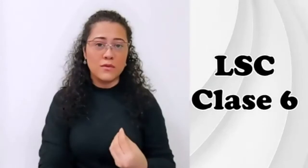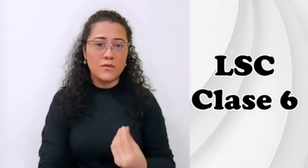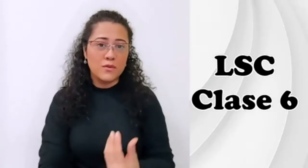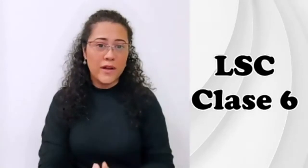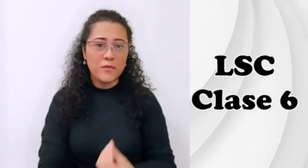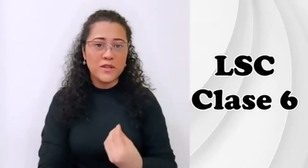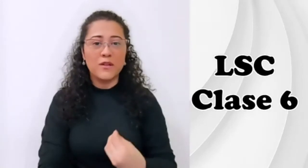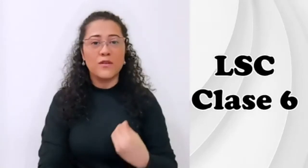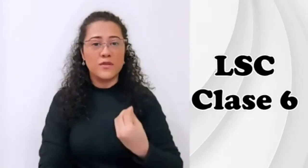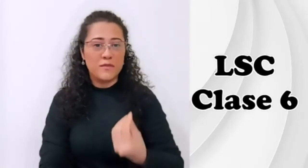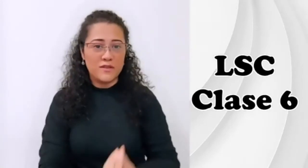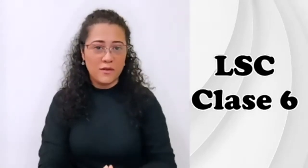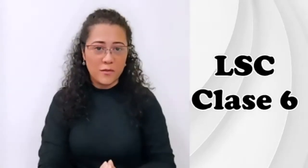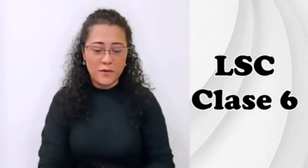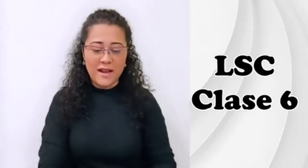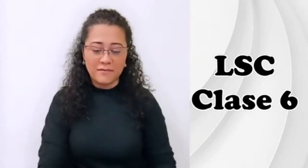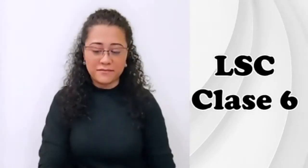su cuerpo, ¿cierto? Con su expresión corporal.